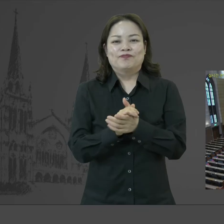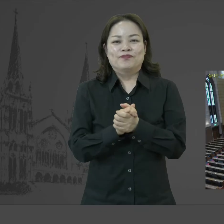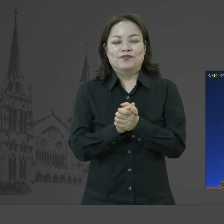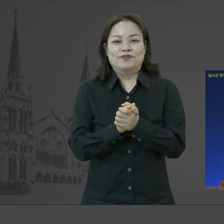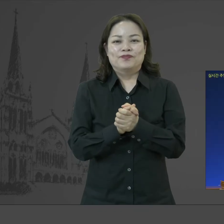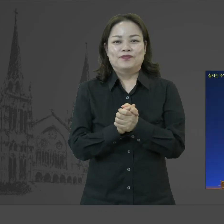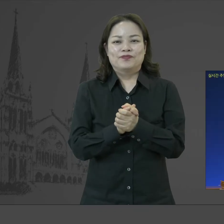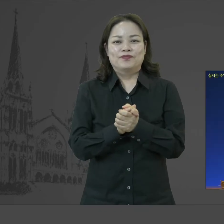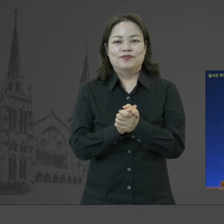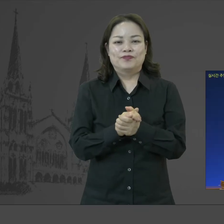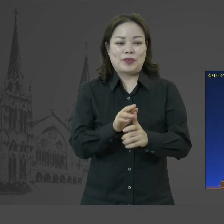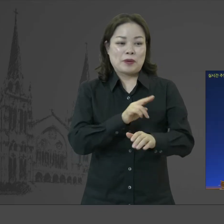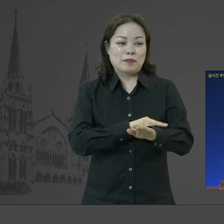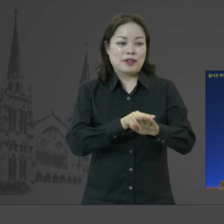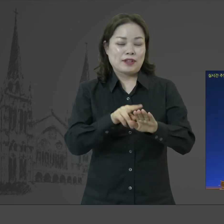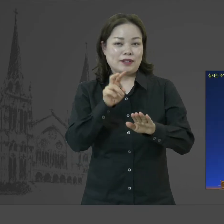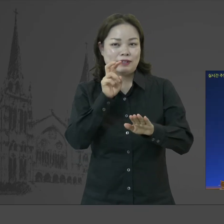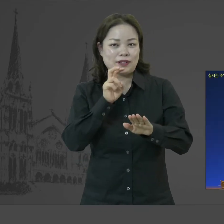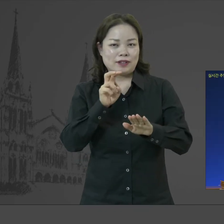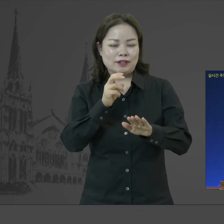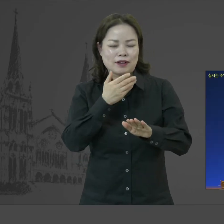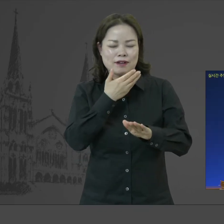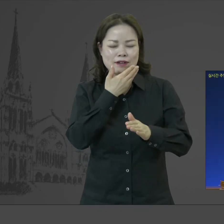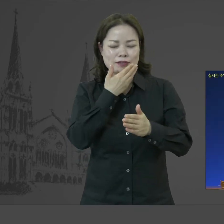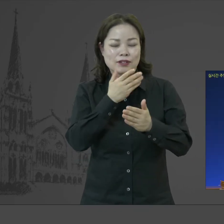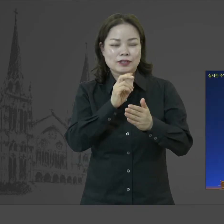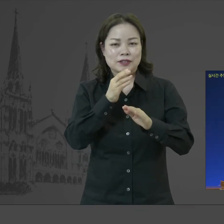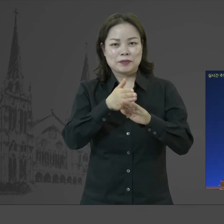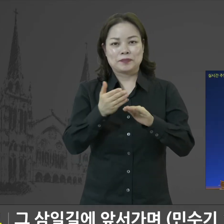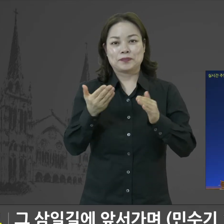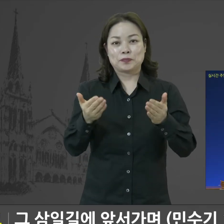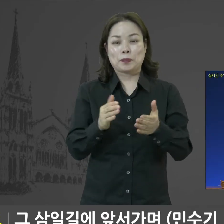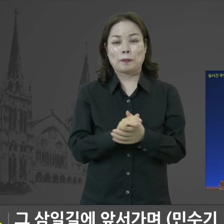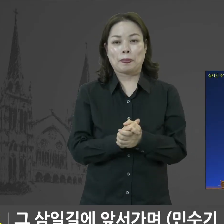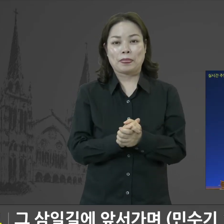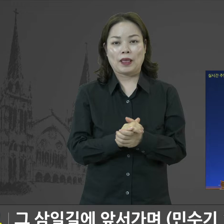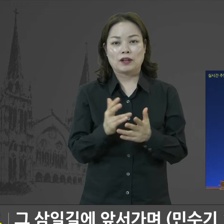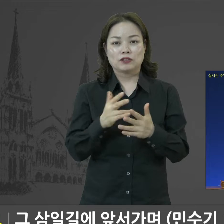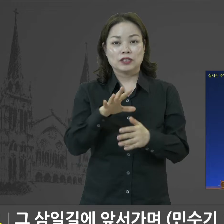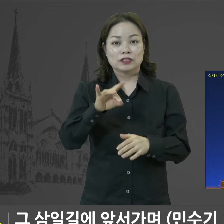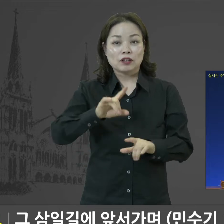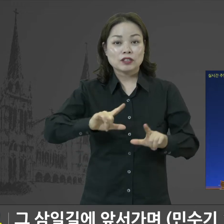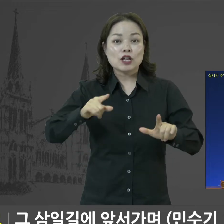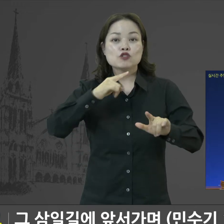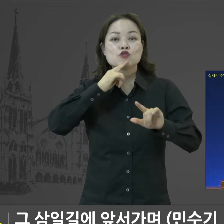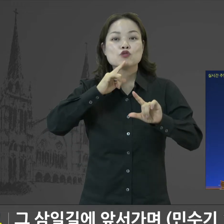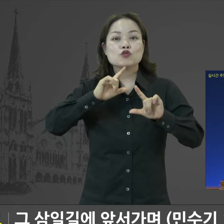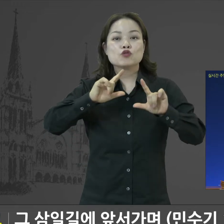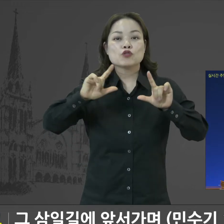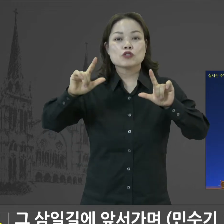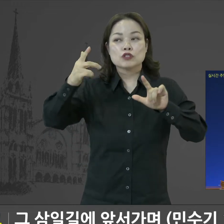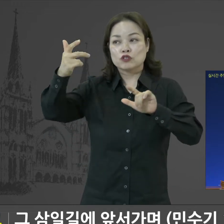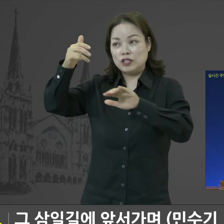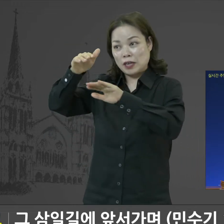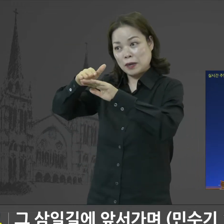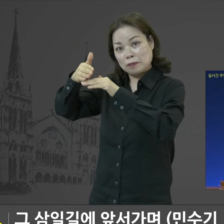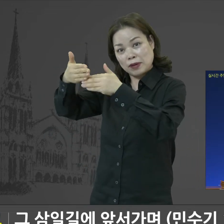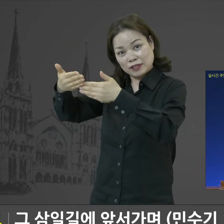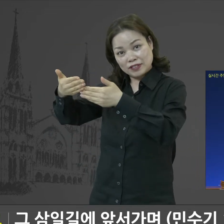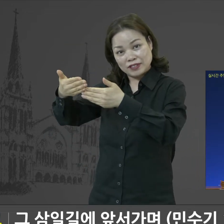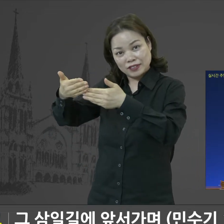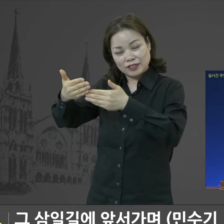아멘. 베델 찬양대의 귀한 찬양 감사합니다. 오늘도 일주일의 첫날인 주일을 주님께 예배하며